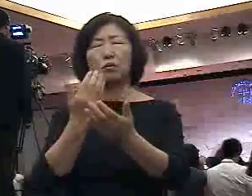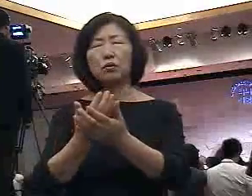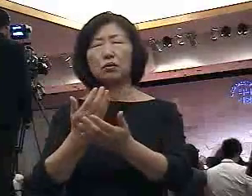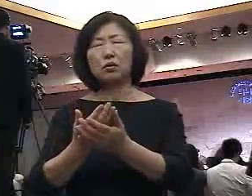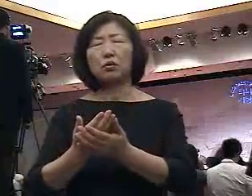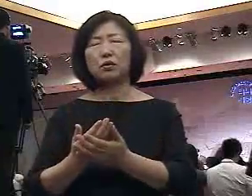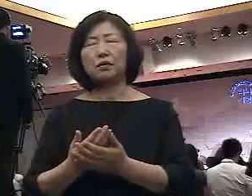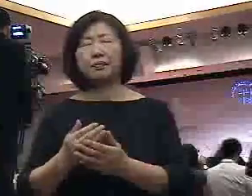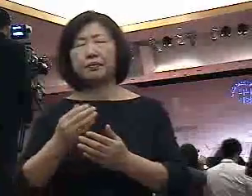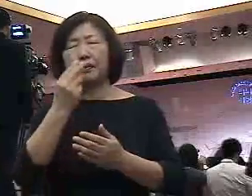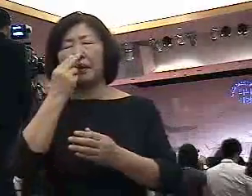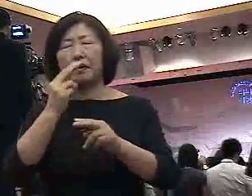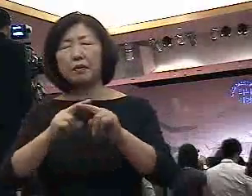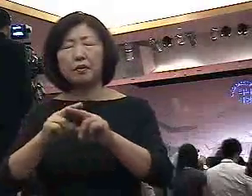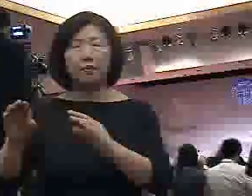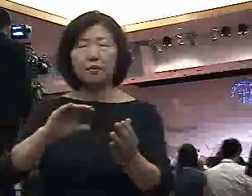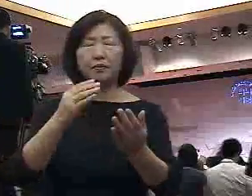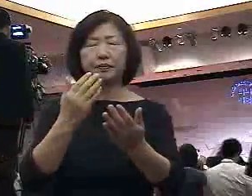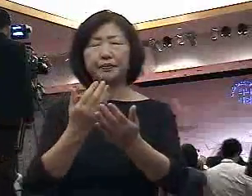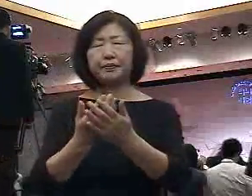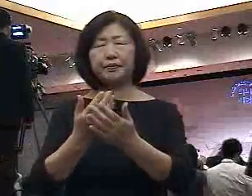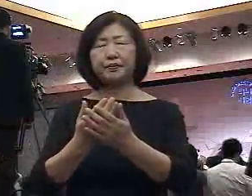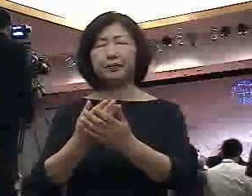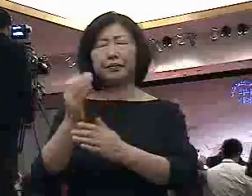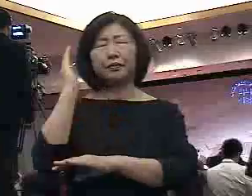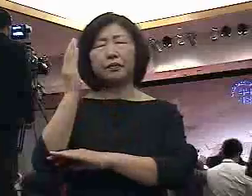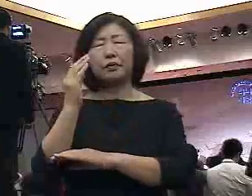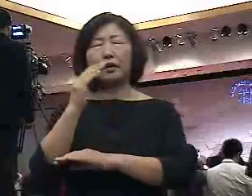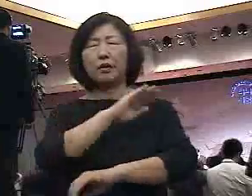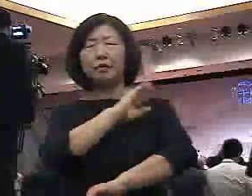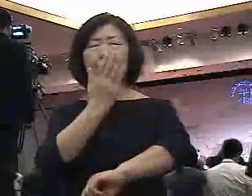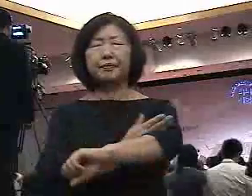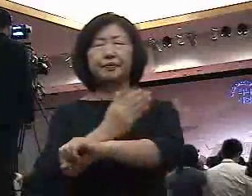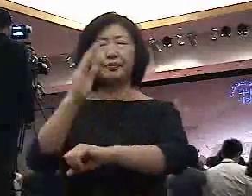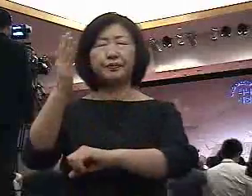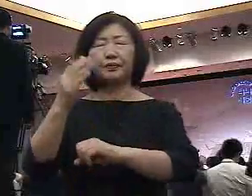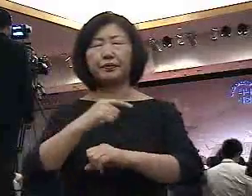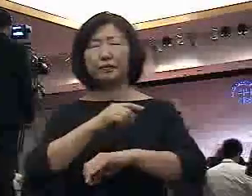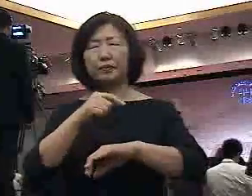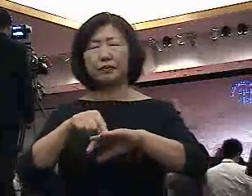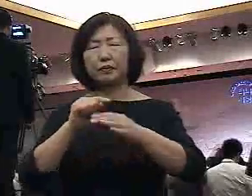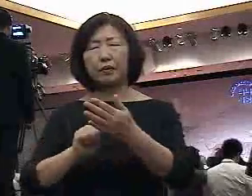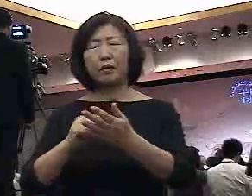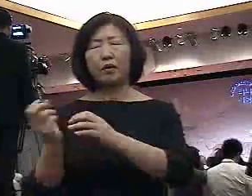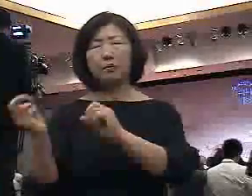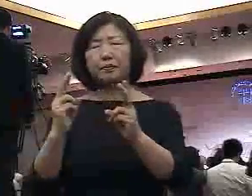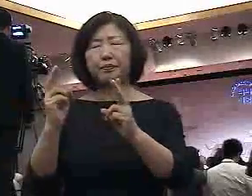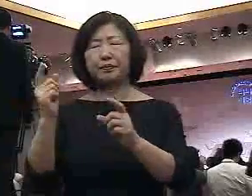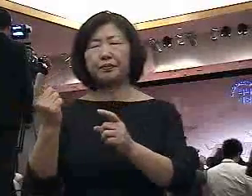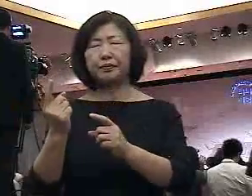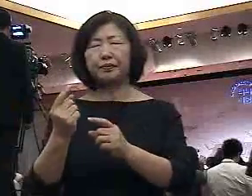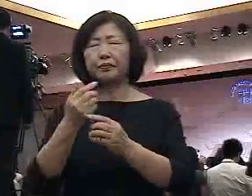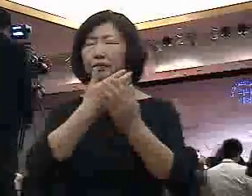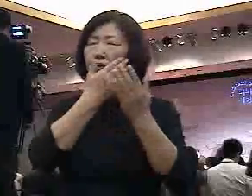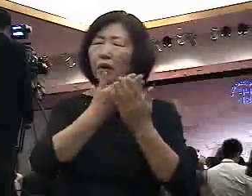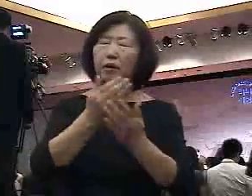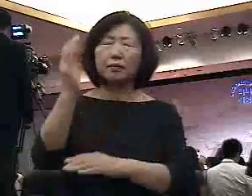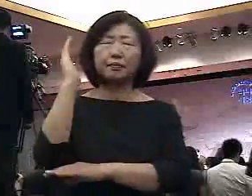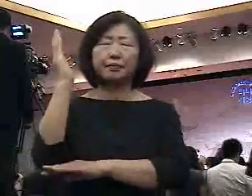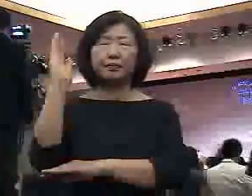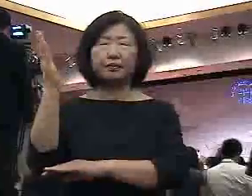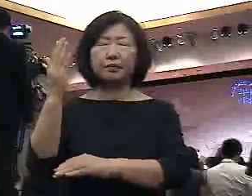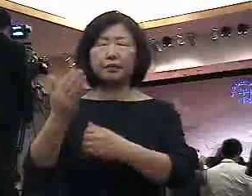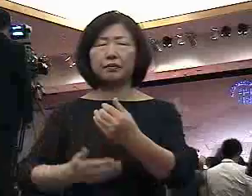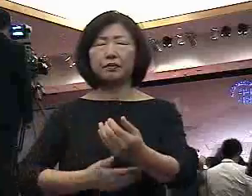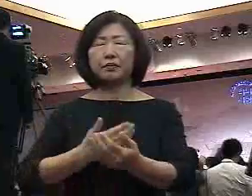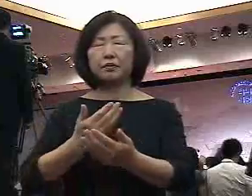주옵소서. 기름 부어 주옵소서. 말씀이 능력되어 심령이 부흥되는 귀한 집회되게